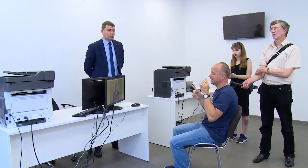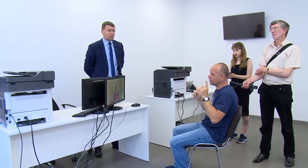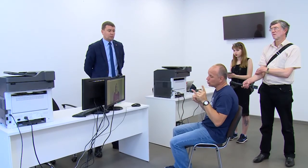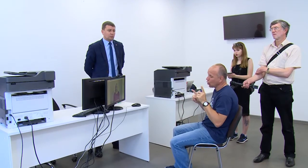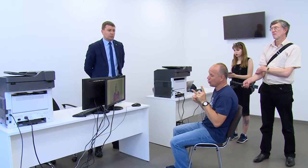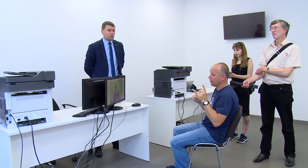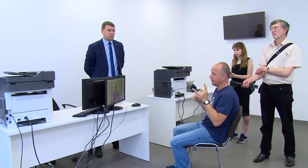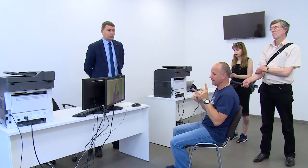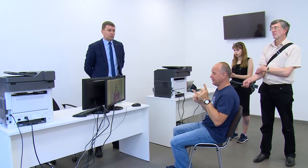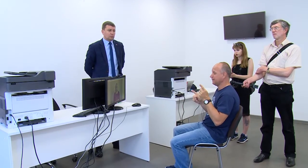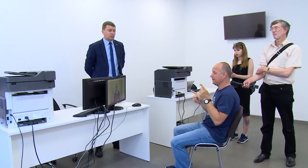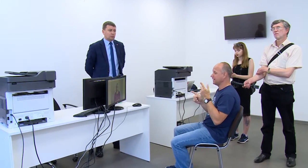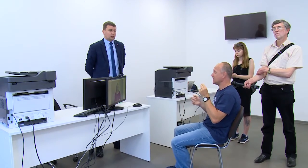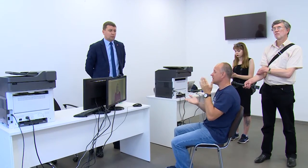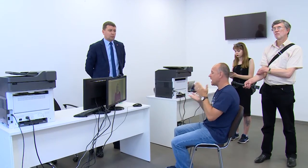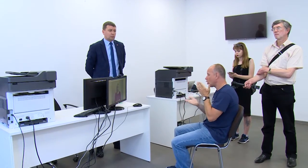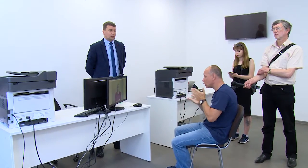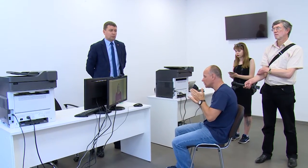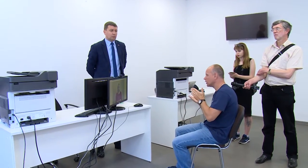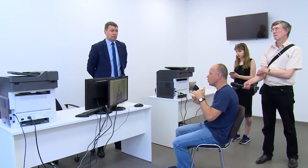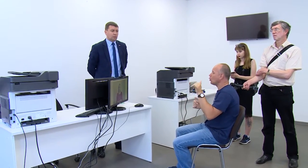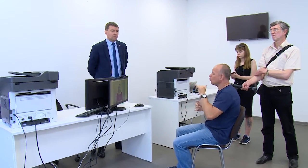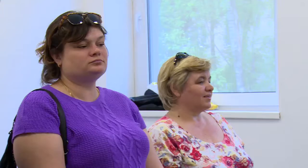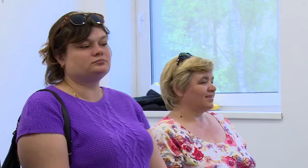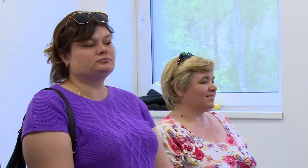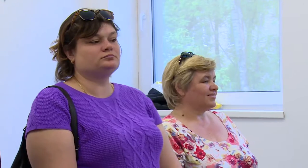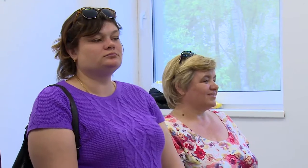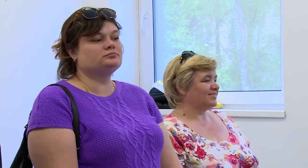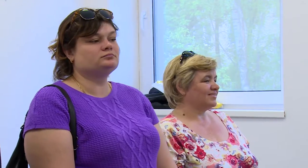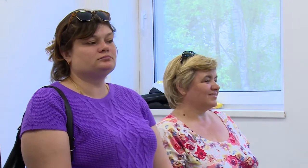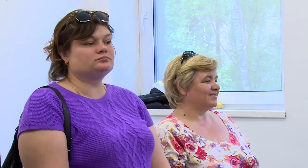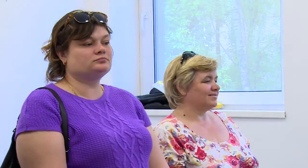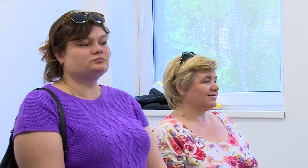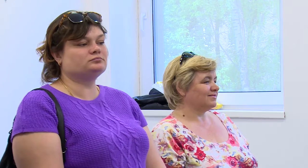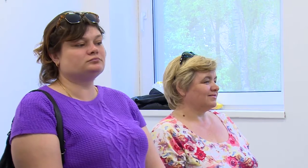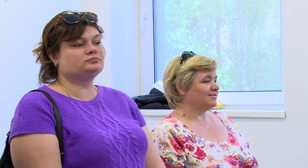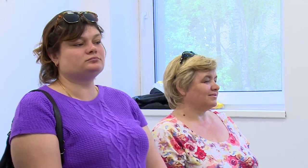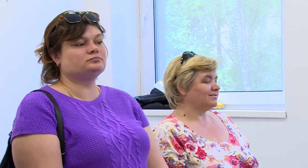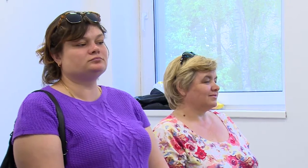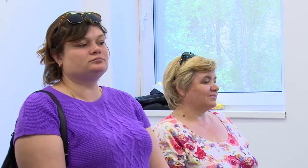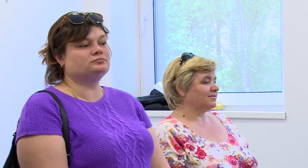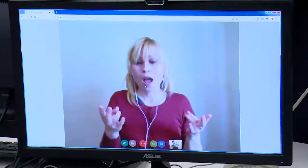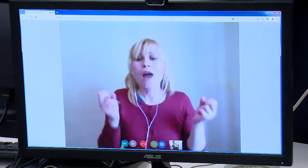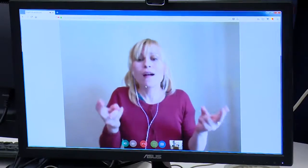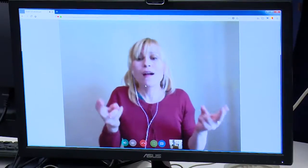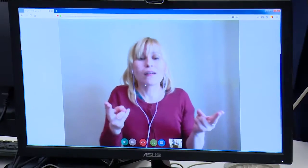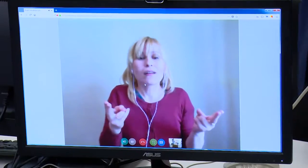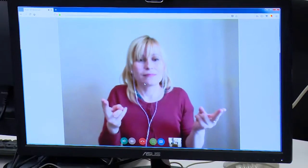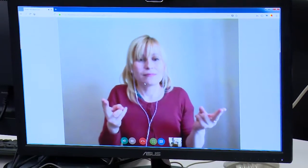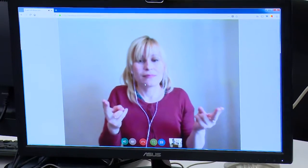главных заинтересованных лиц, представителей сообщества слабослышащих людей. В отношении одного из них без предупреждения всех участников